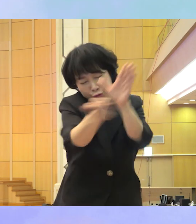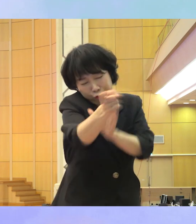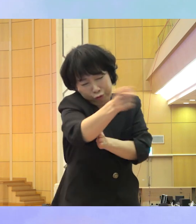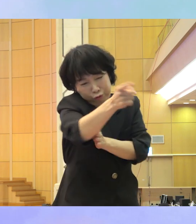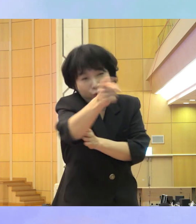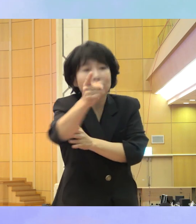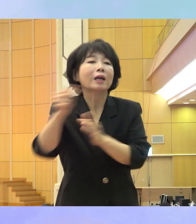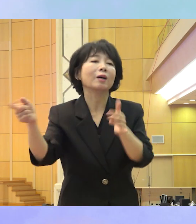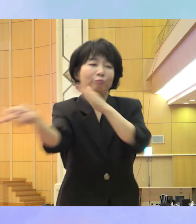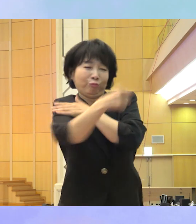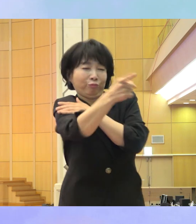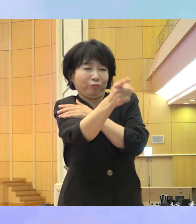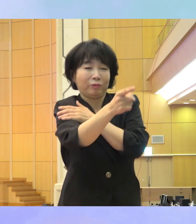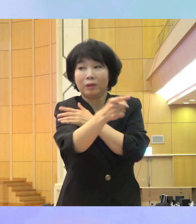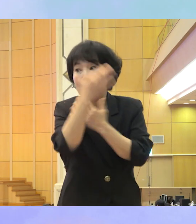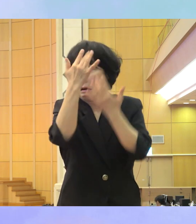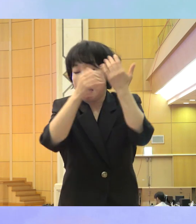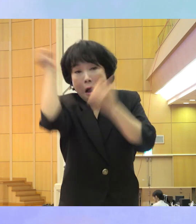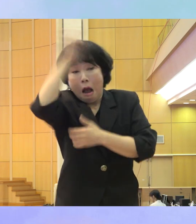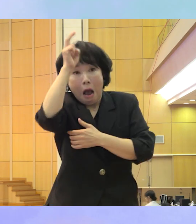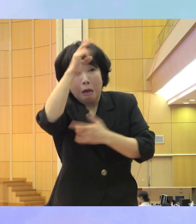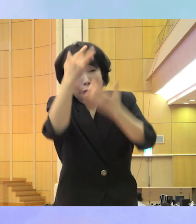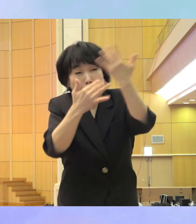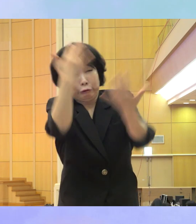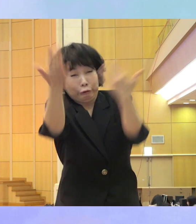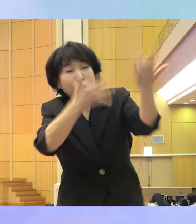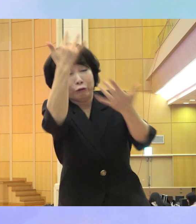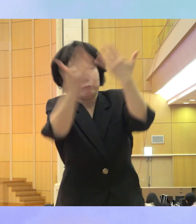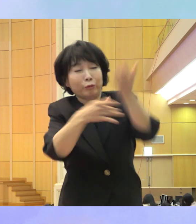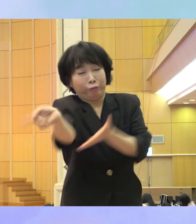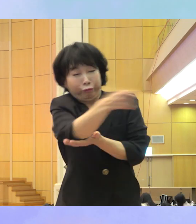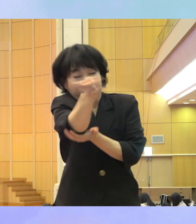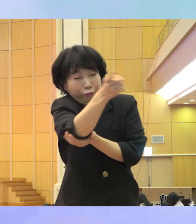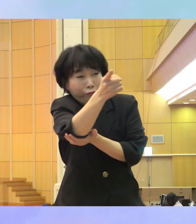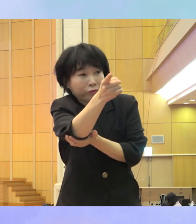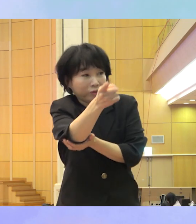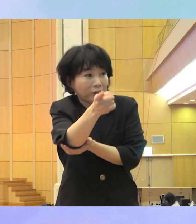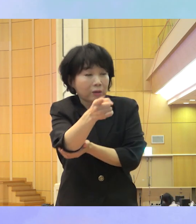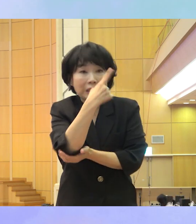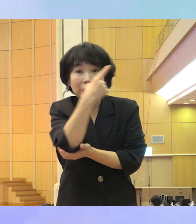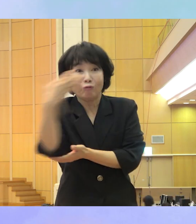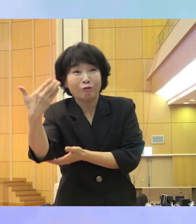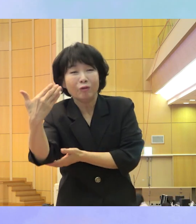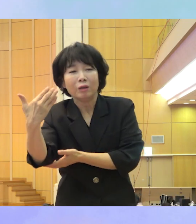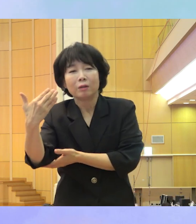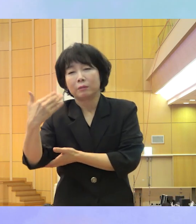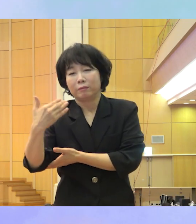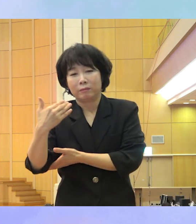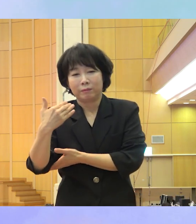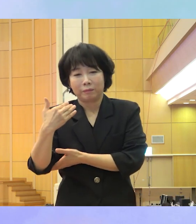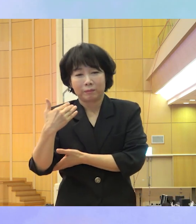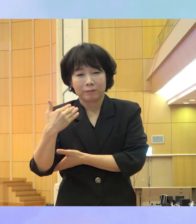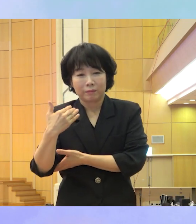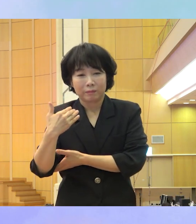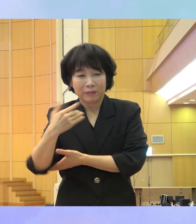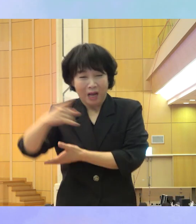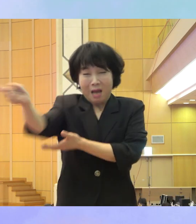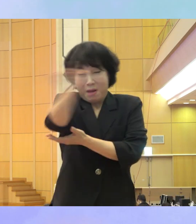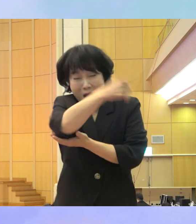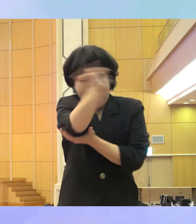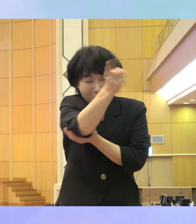소방대원인데 화재가 나서 화재 진압하다가 불길에